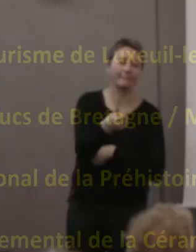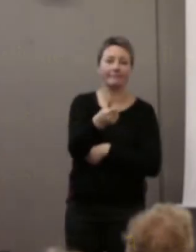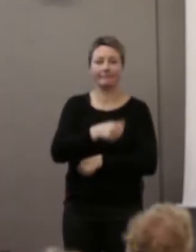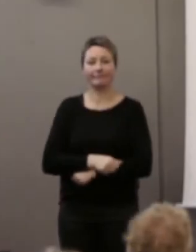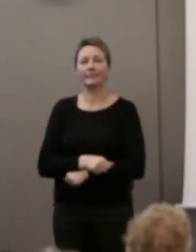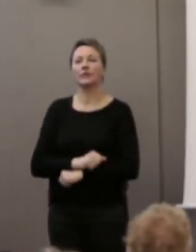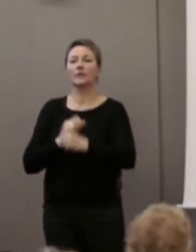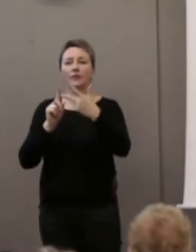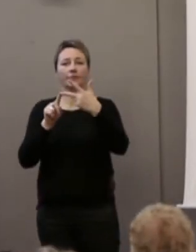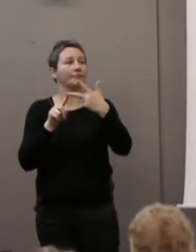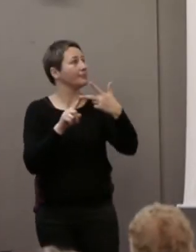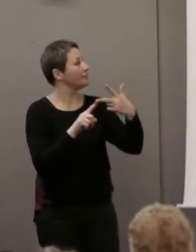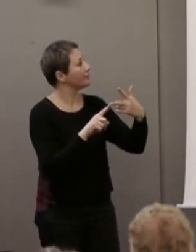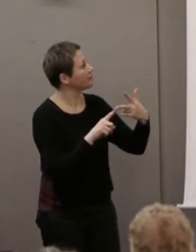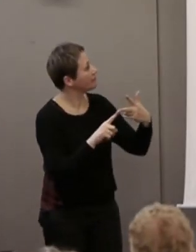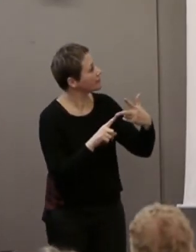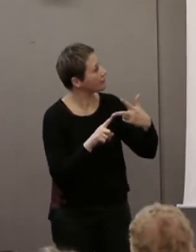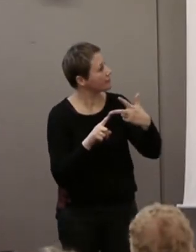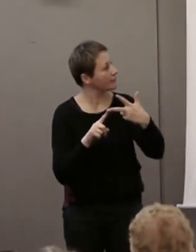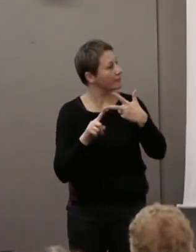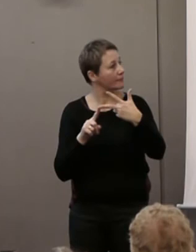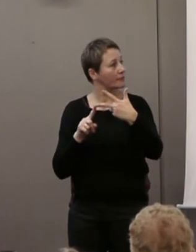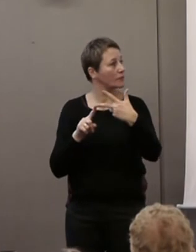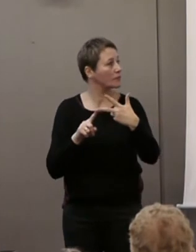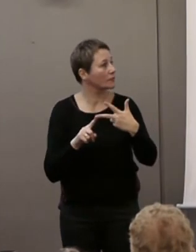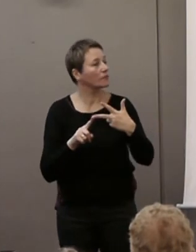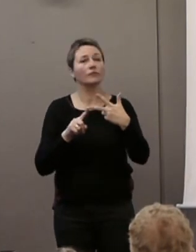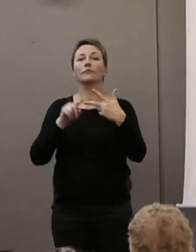Le troisième nominé sera dans le sud-ouest,